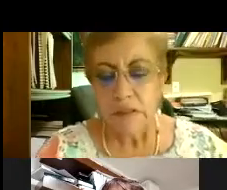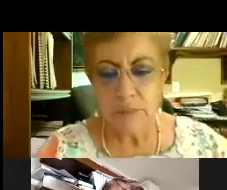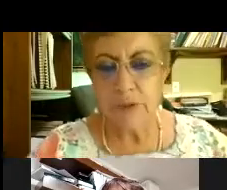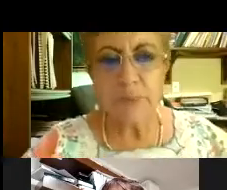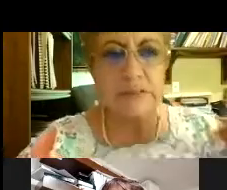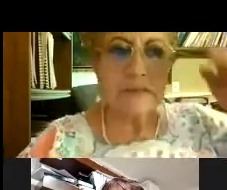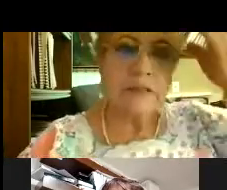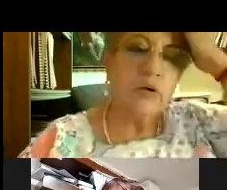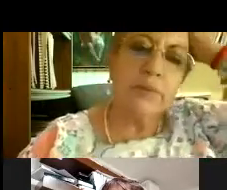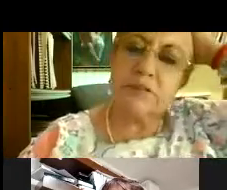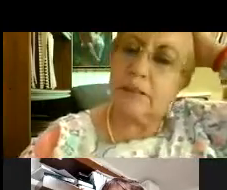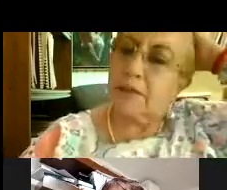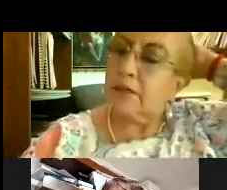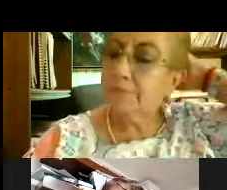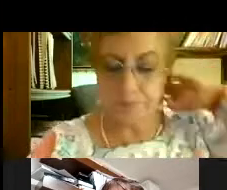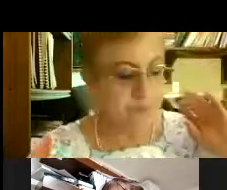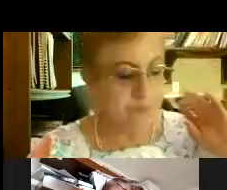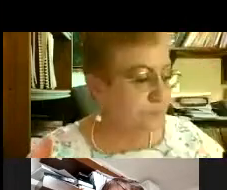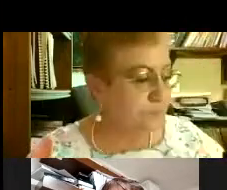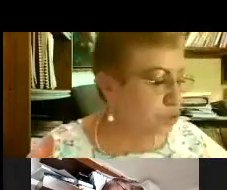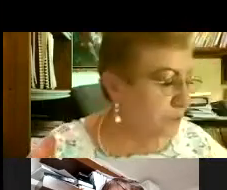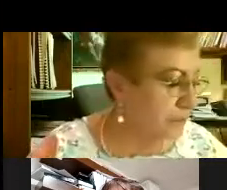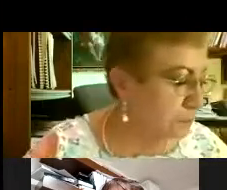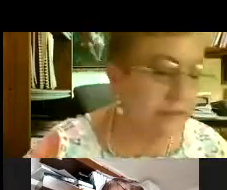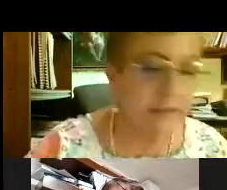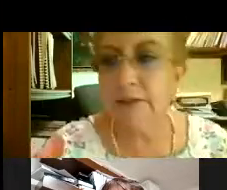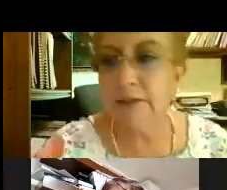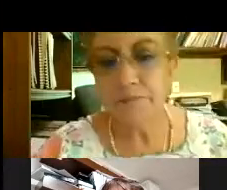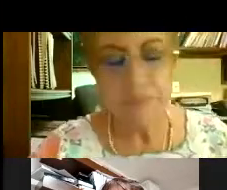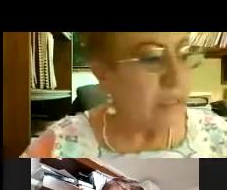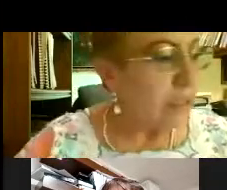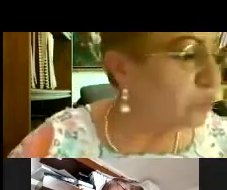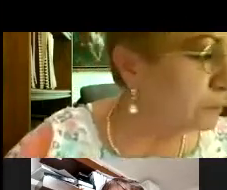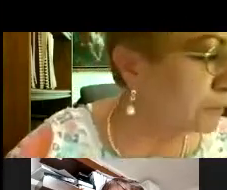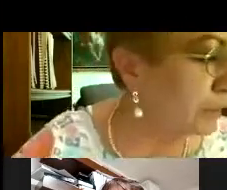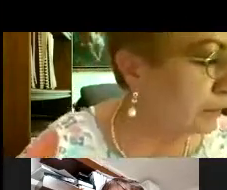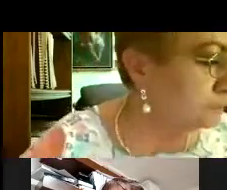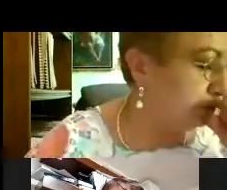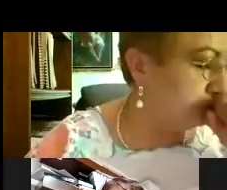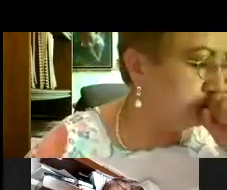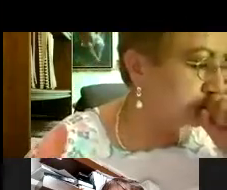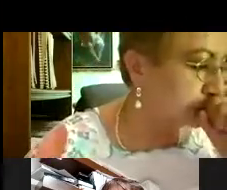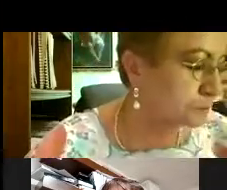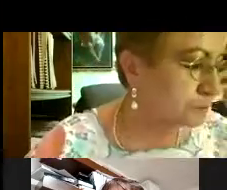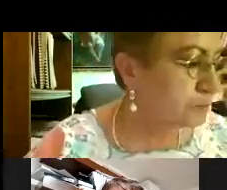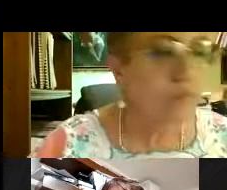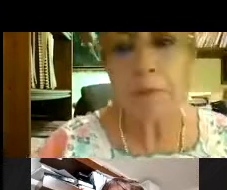y bueno pues hoy vamos a hablar fundamentalmente en una primera